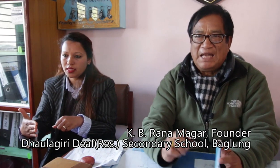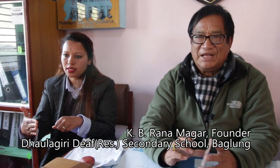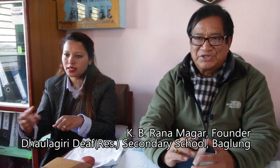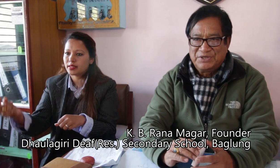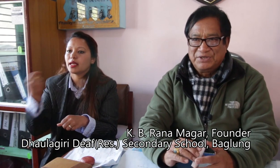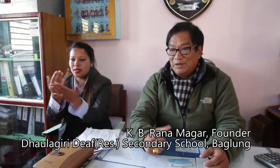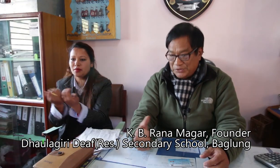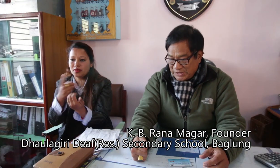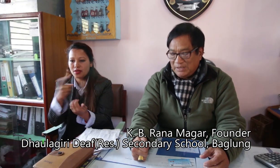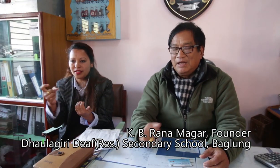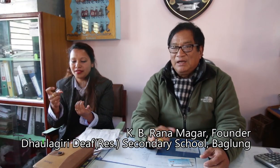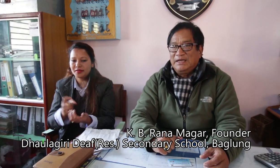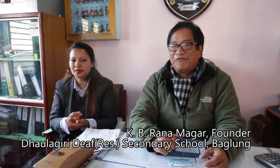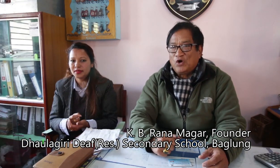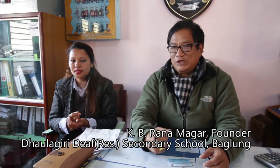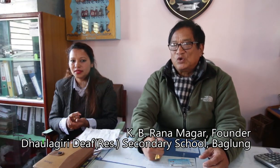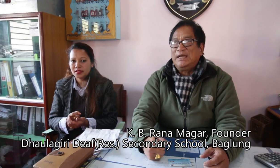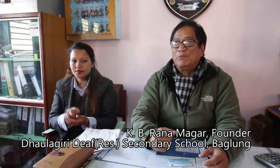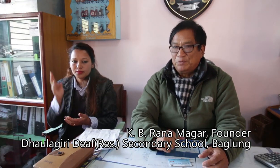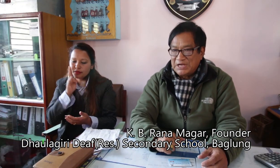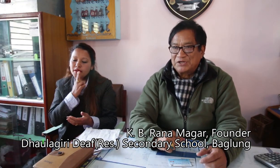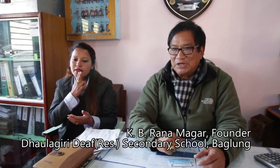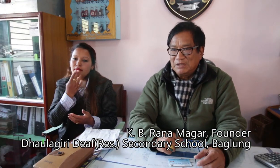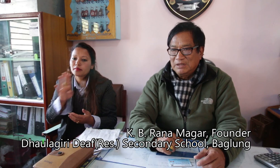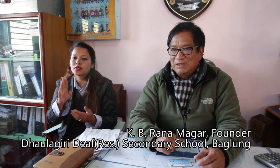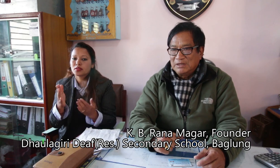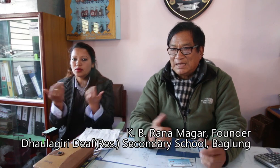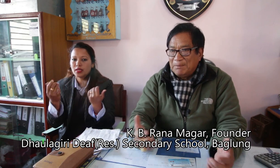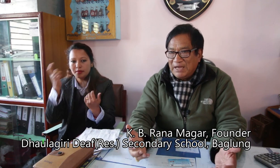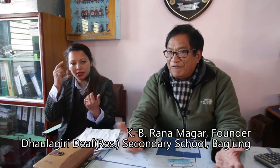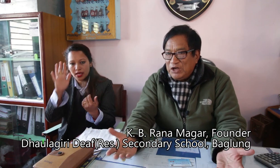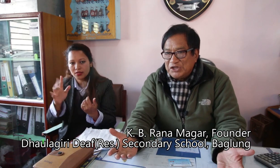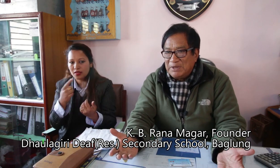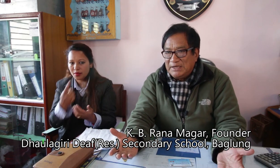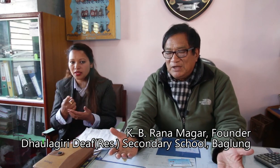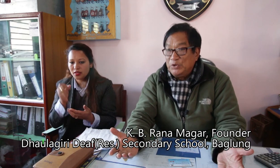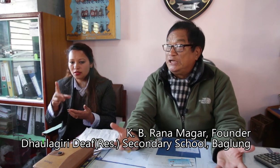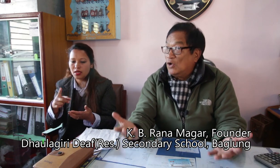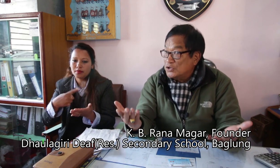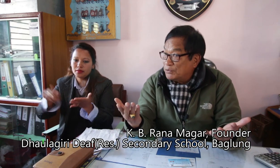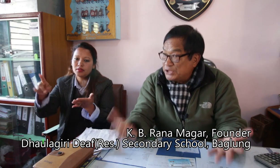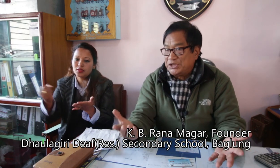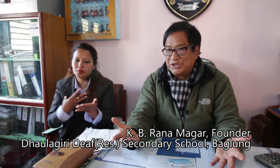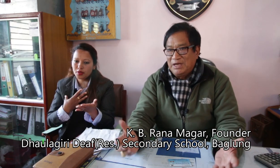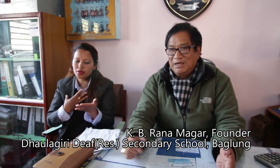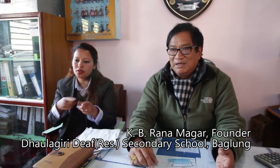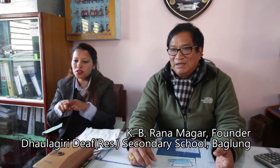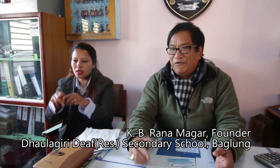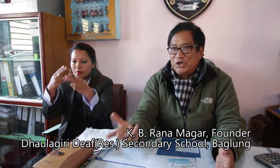स्कलरसिप दिइरहेछ एउटा छ नि डेफ कलेज खोल्ने हाम्रो विचार छ तर हामीले एफिलिएसन मात्रै होइन वी निड अल्सो